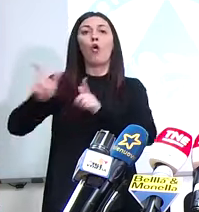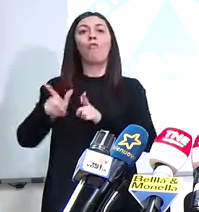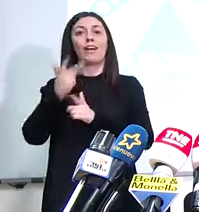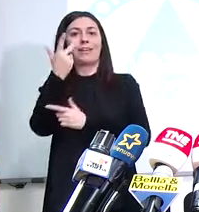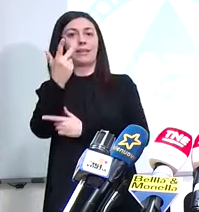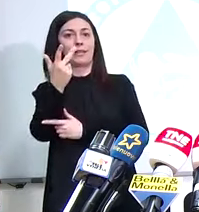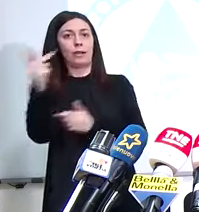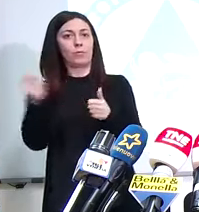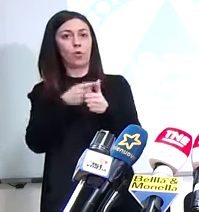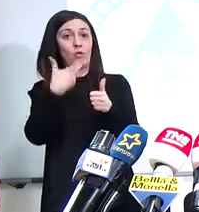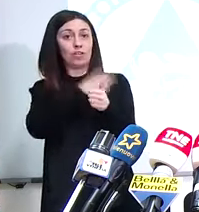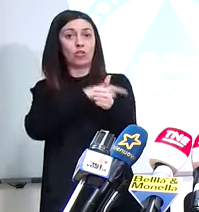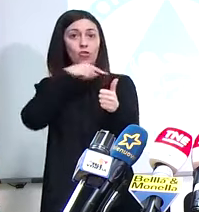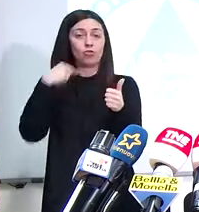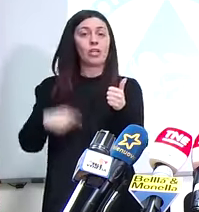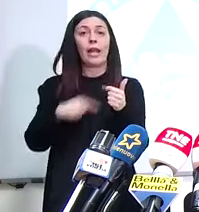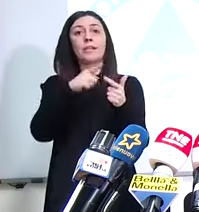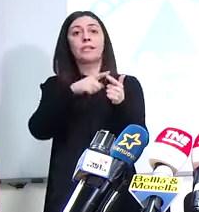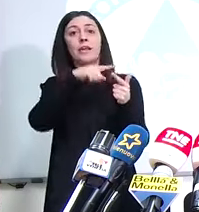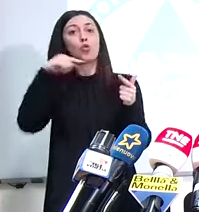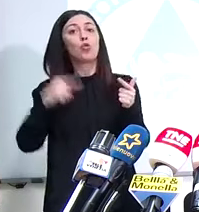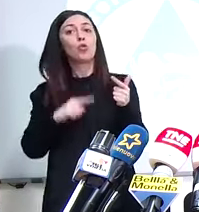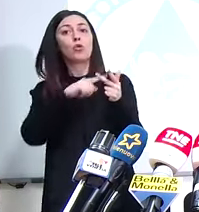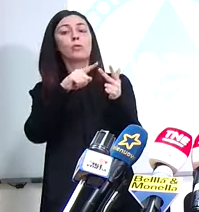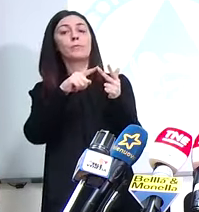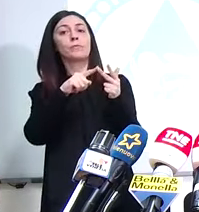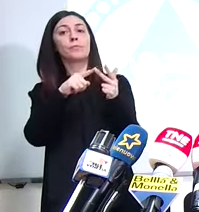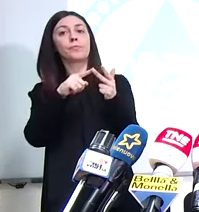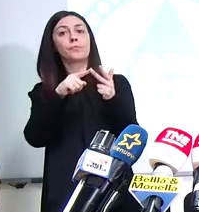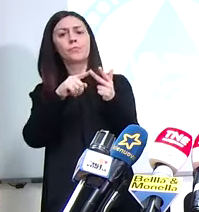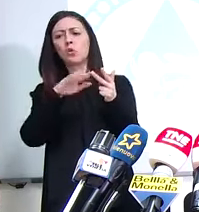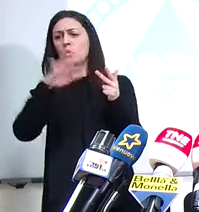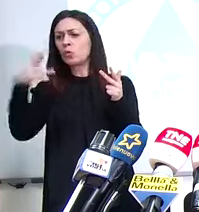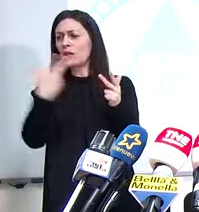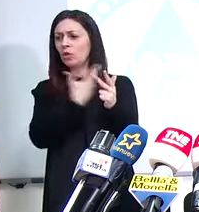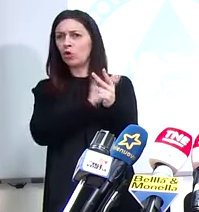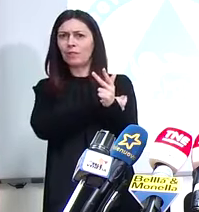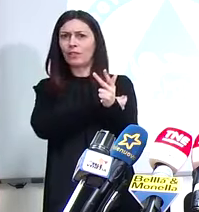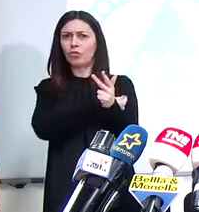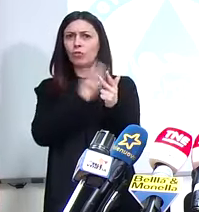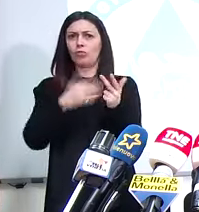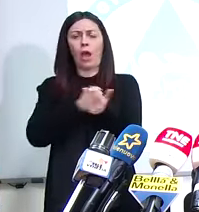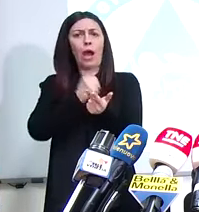cinese una per il russo e una per un altro vaccino autorizzato